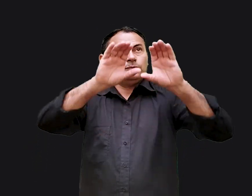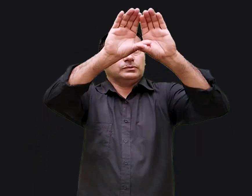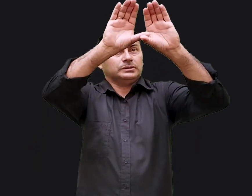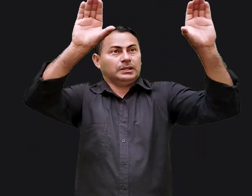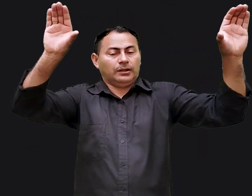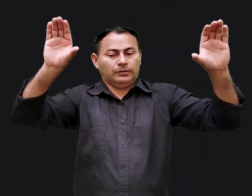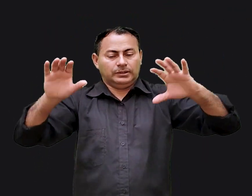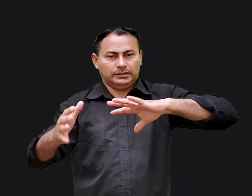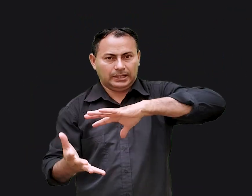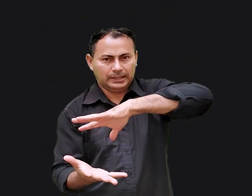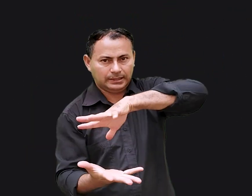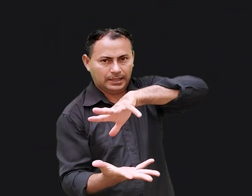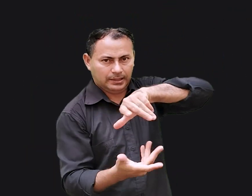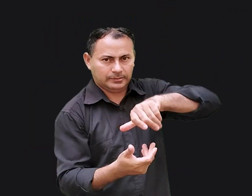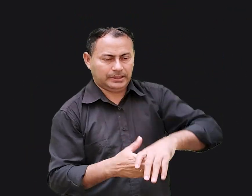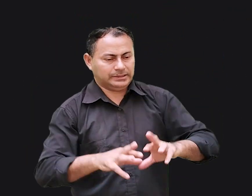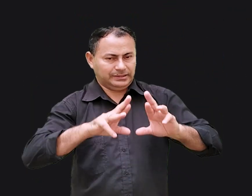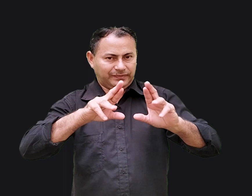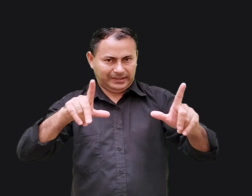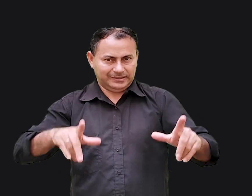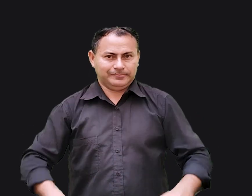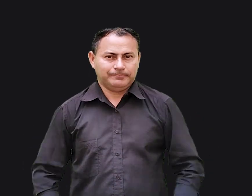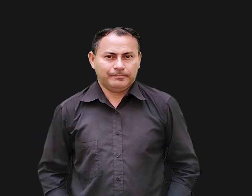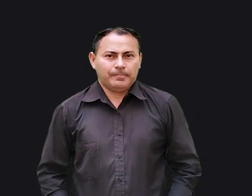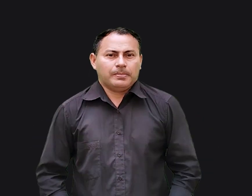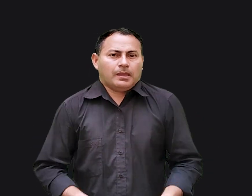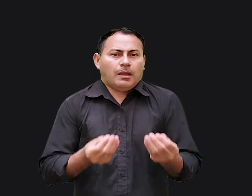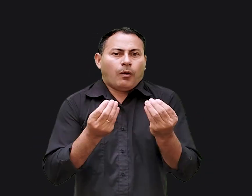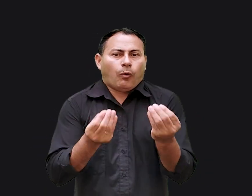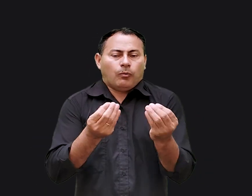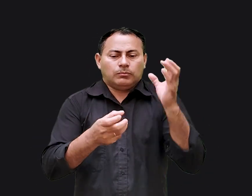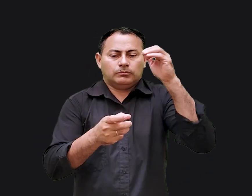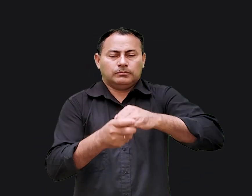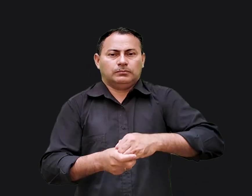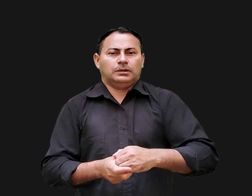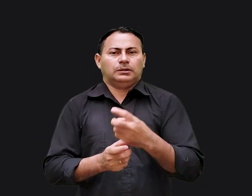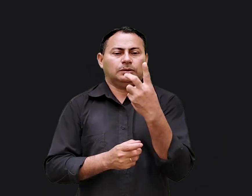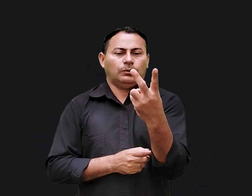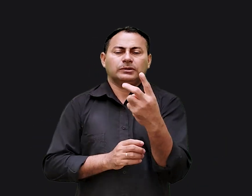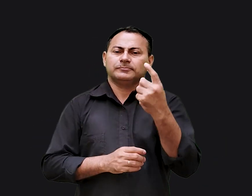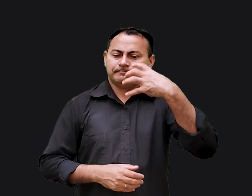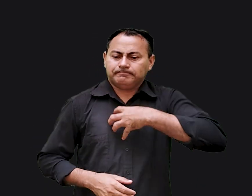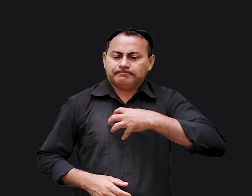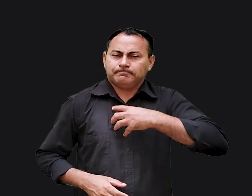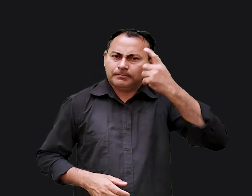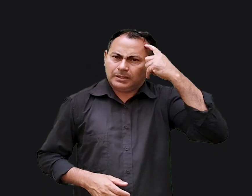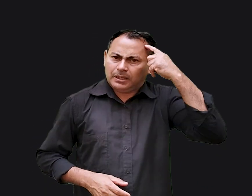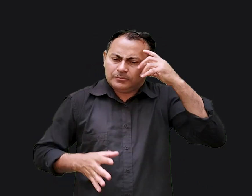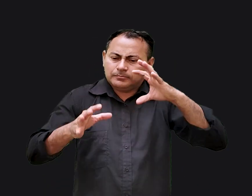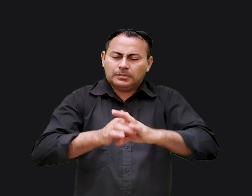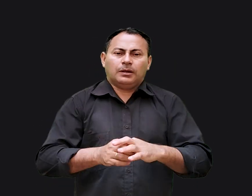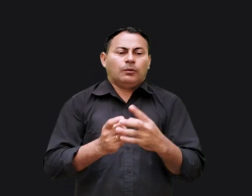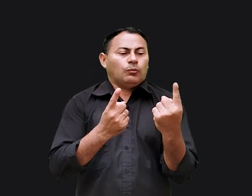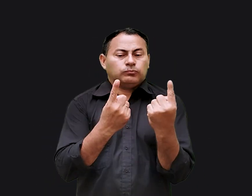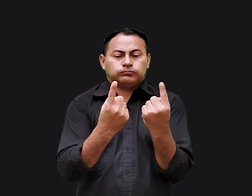céu e a terra. Como é que podemos colocar esses dois modos de pensar alinhados um ao outro,